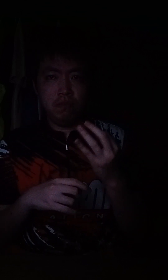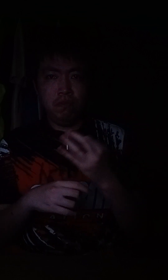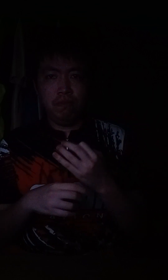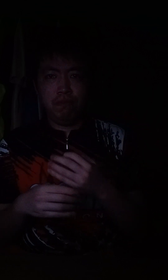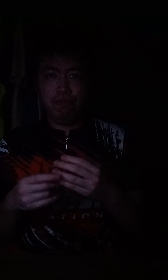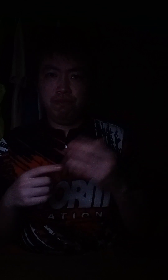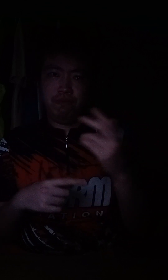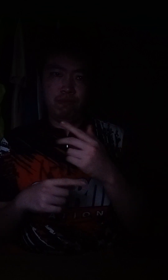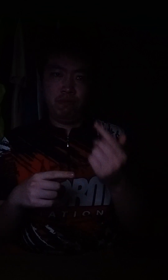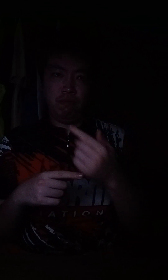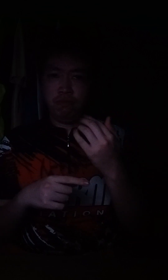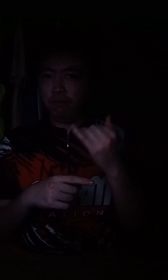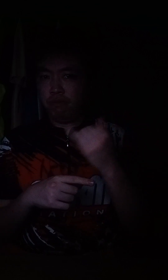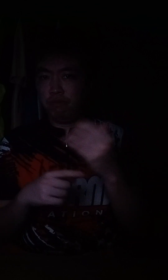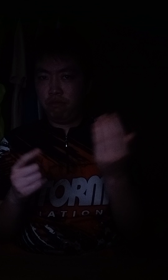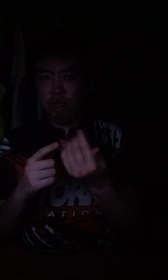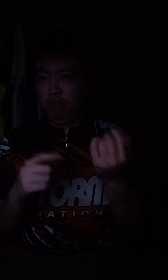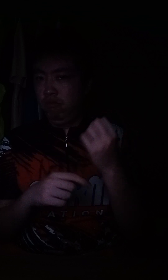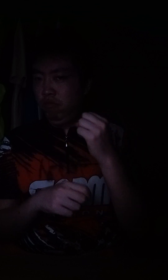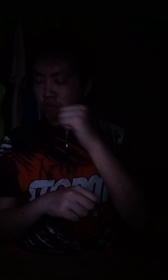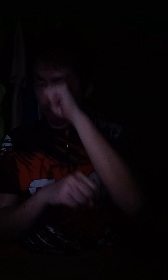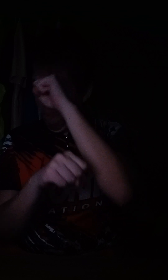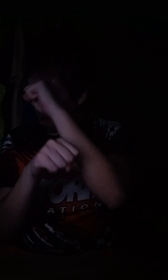뭐 사달라고 했을 때 못 사줄 때 그게 제일 힘들죠.